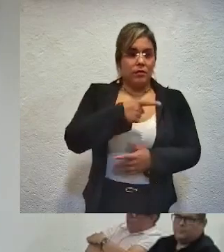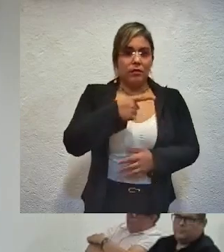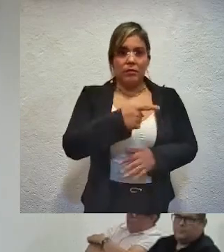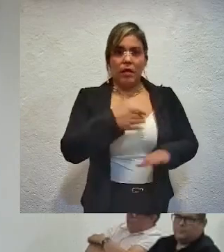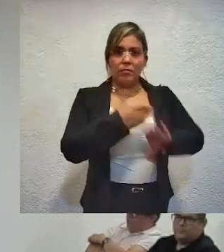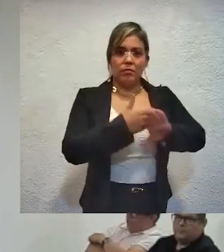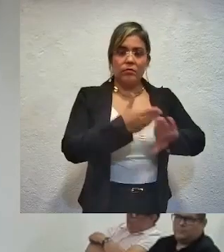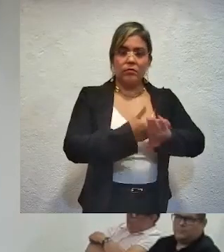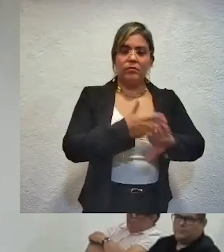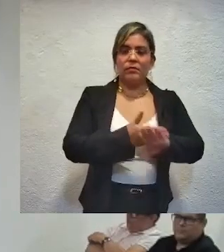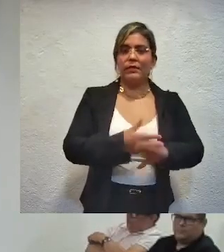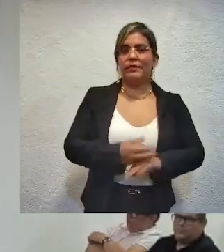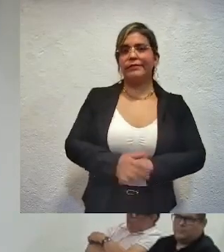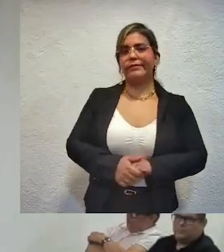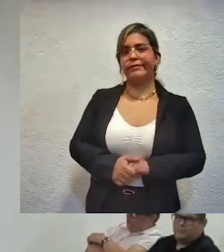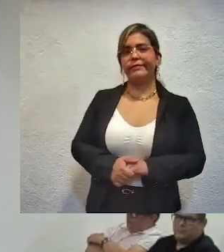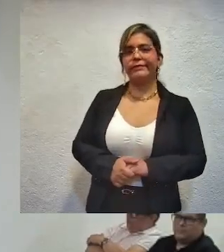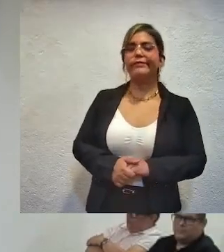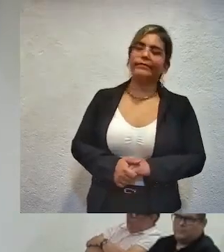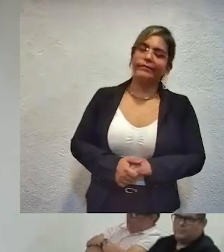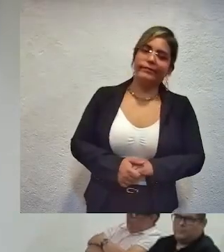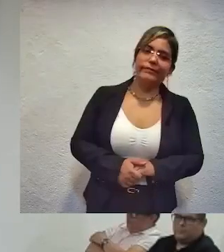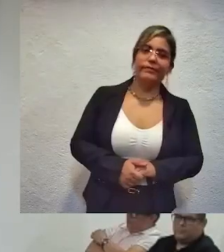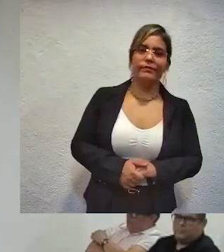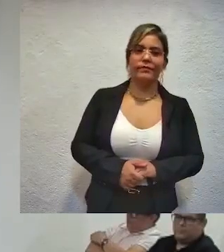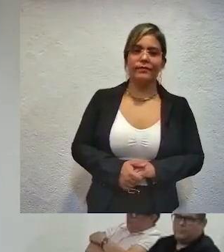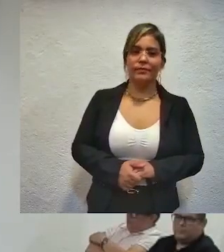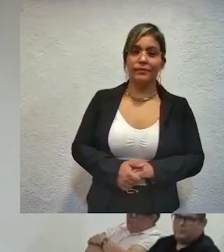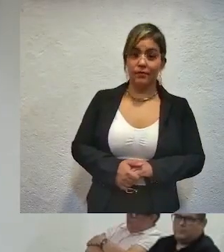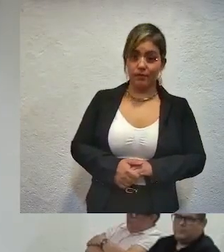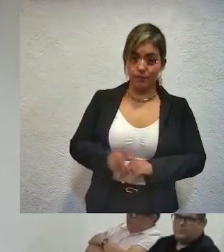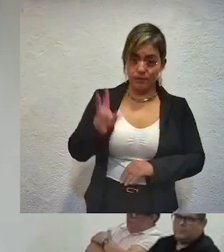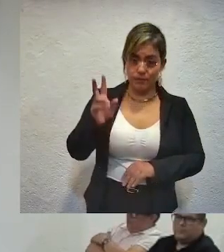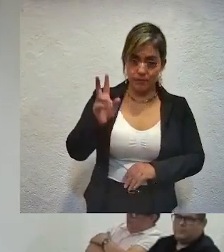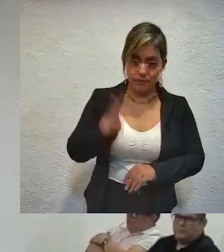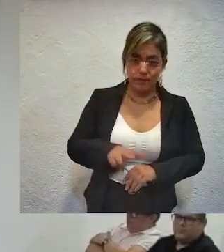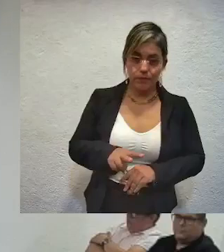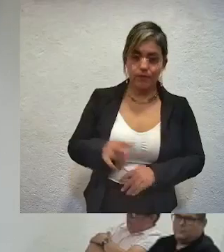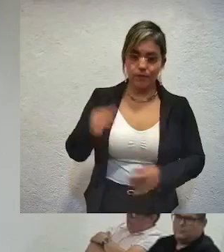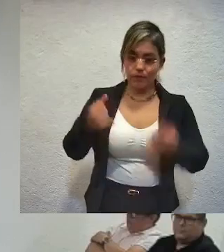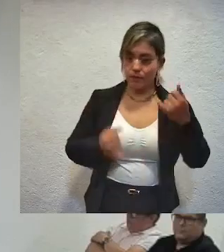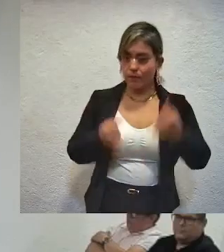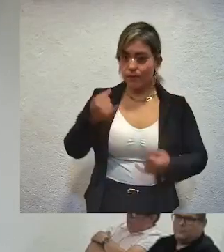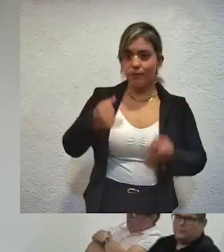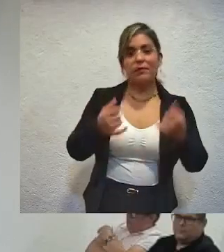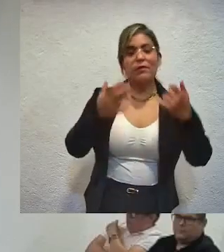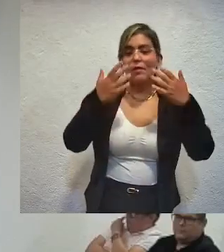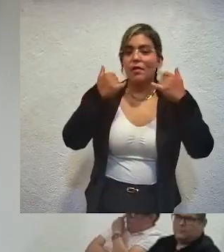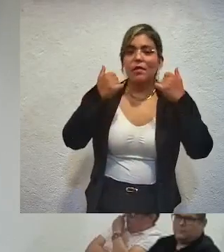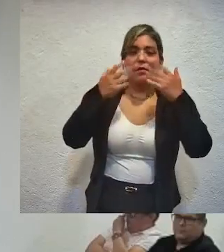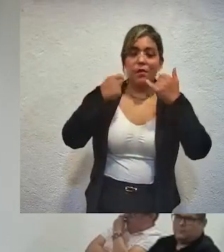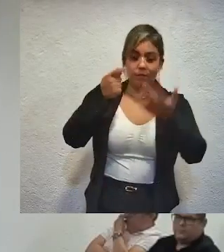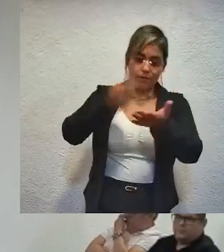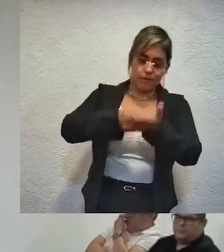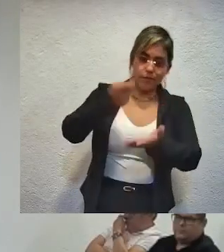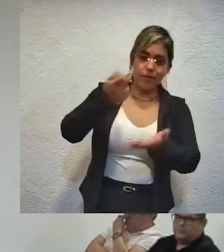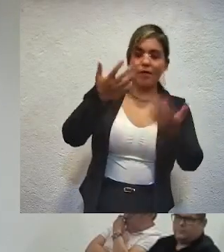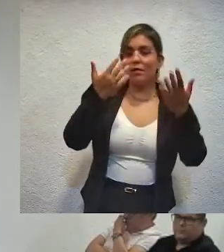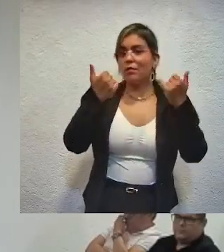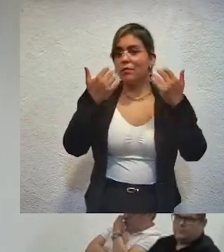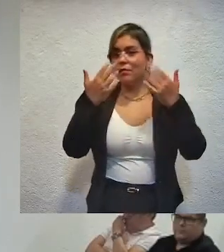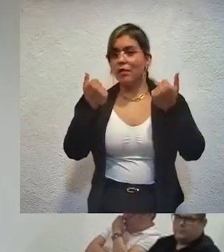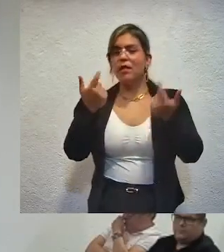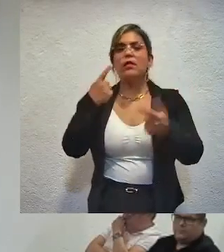dichas autoridades municipales, lo cual no ha sido judicializada y por ende no se ha emitido sentencia en la que se